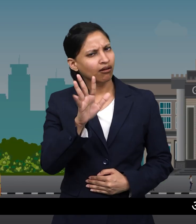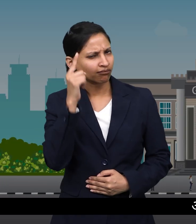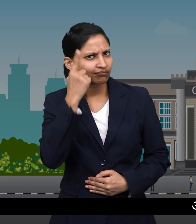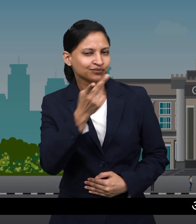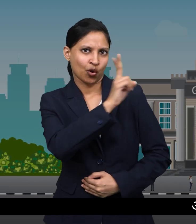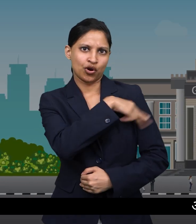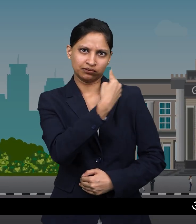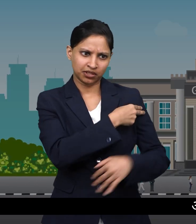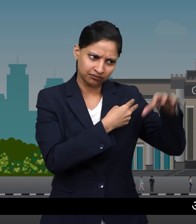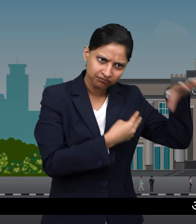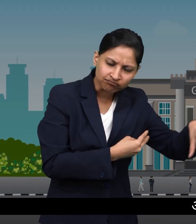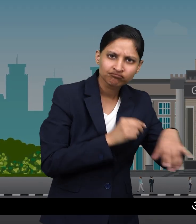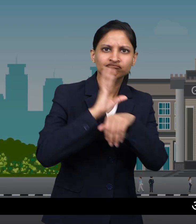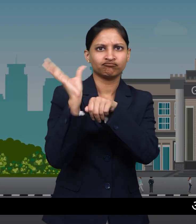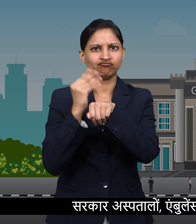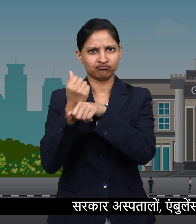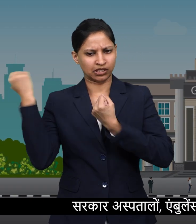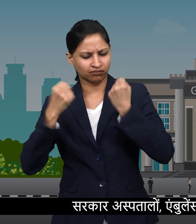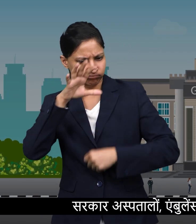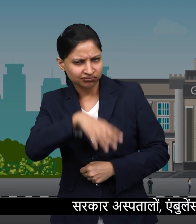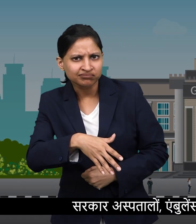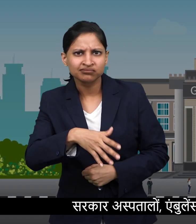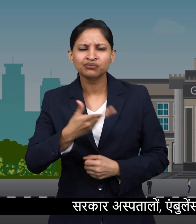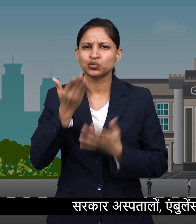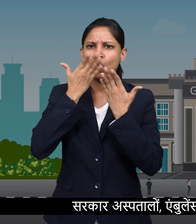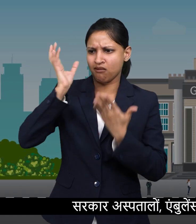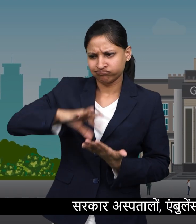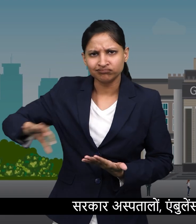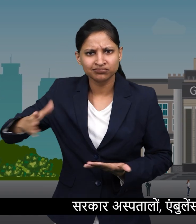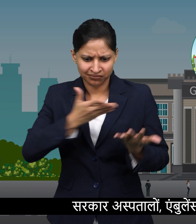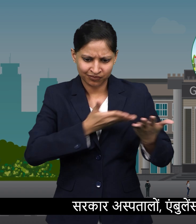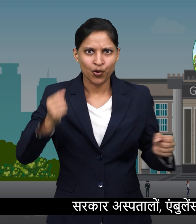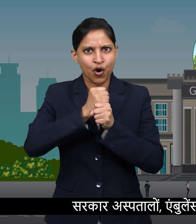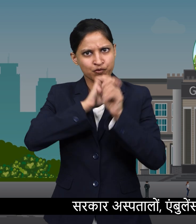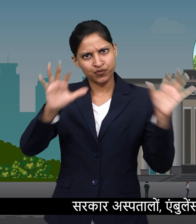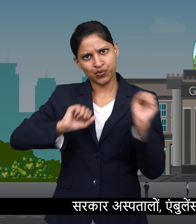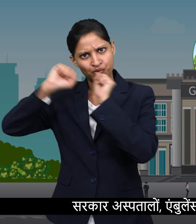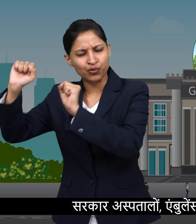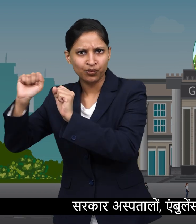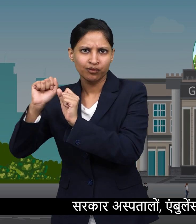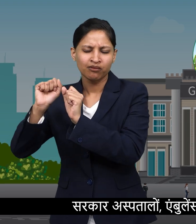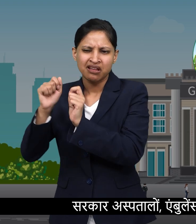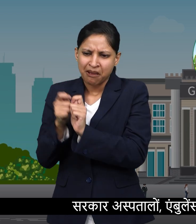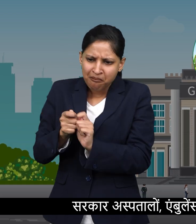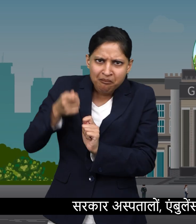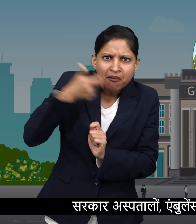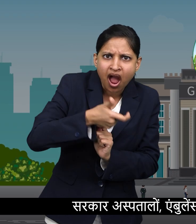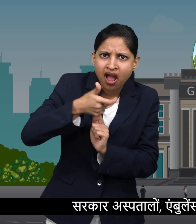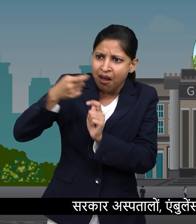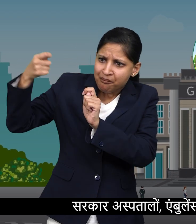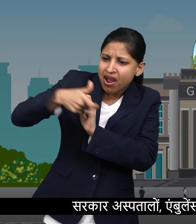अब आइए सोचते हैं, सरकार अस्पतालों, एम्बुलेंस और स्कूलों के लिए भुगतान कैसे करती है?